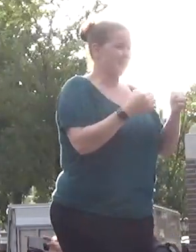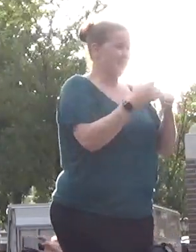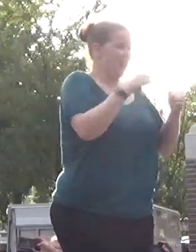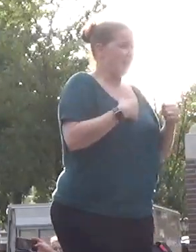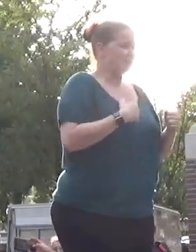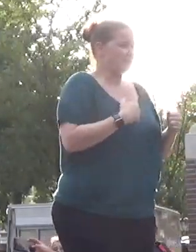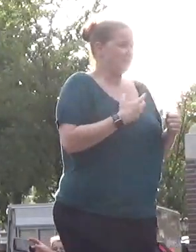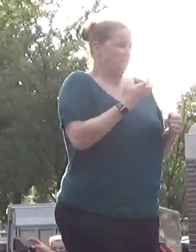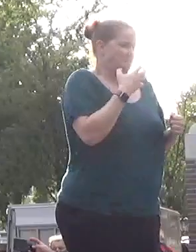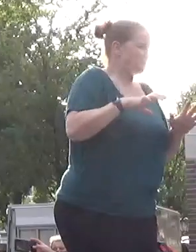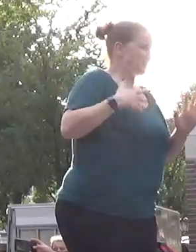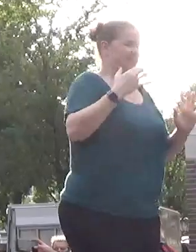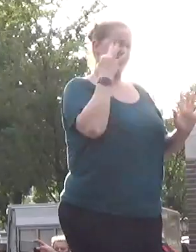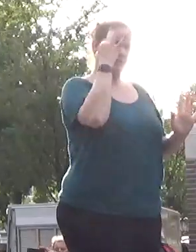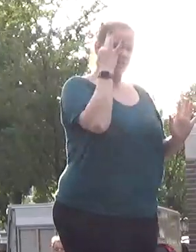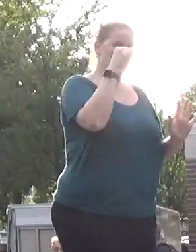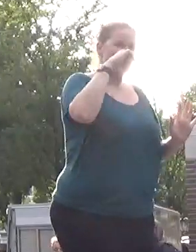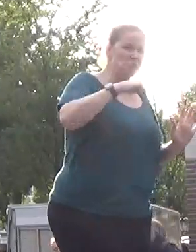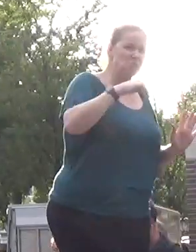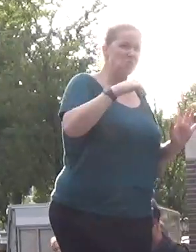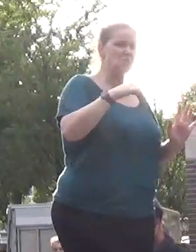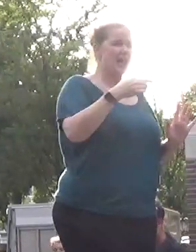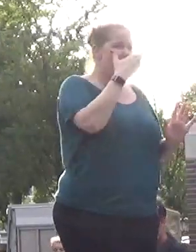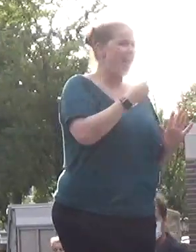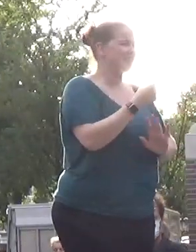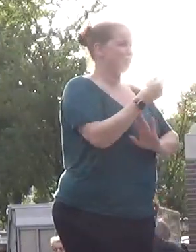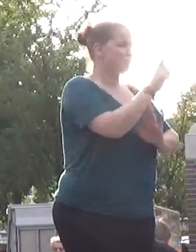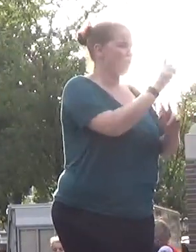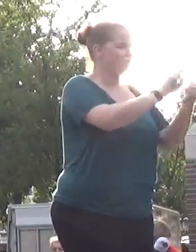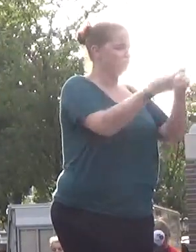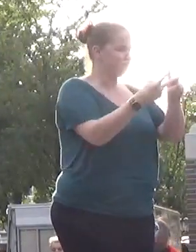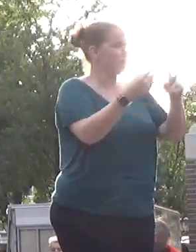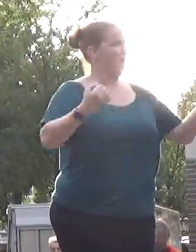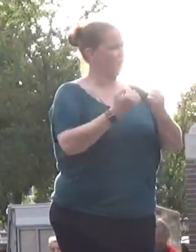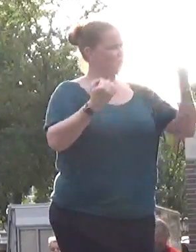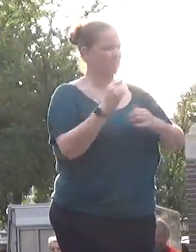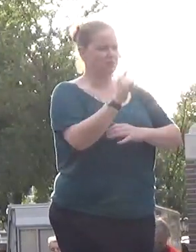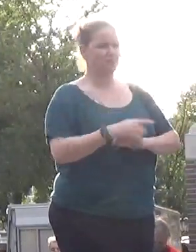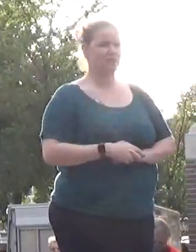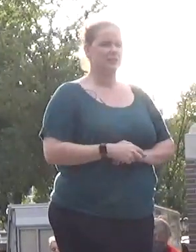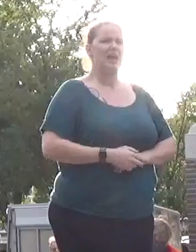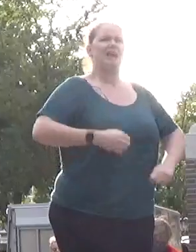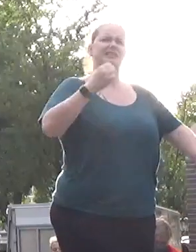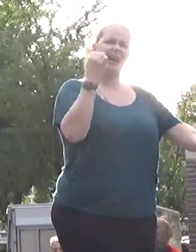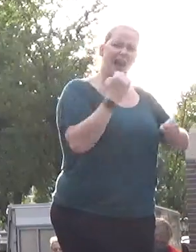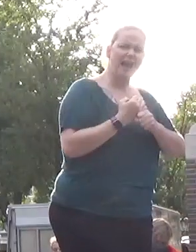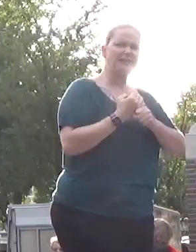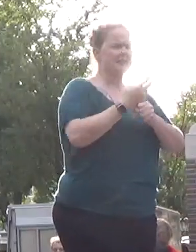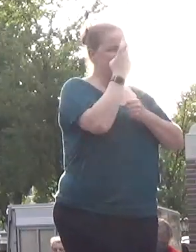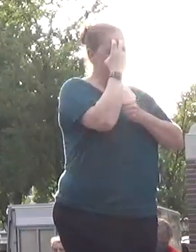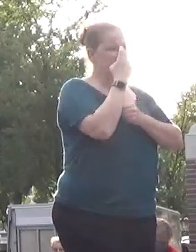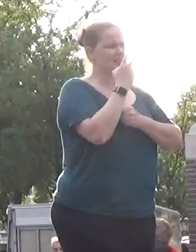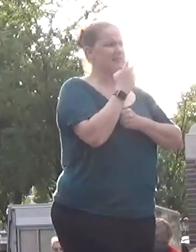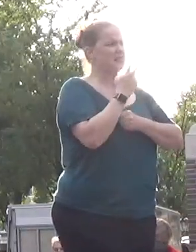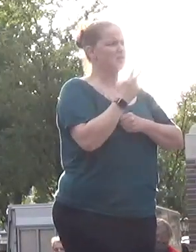en van retoriek, daar lijken woorden nu omgezet te worden in actie. Ik vind het zeer verontrustend om te zien dat